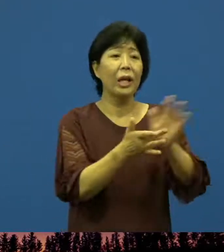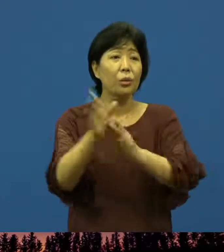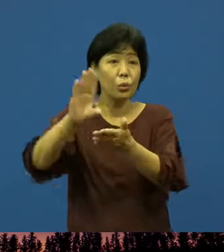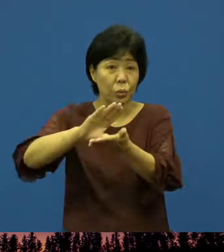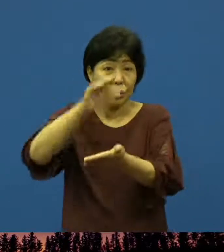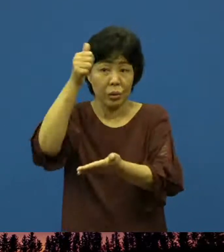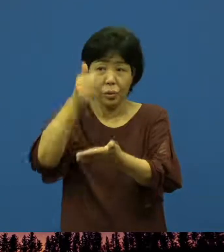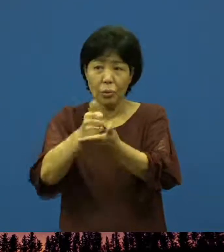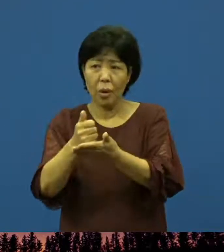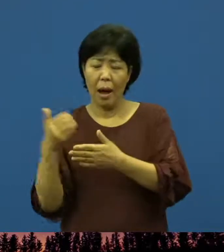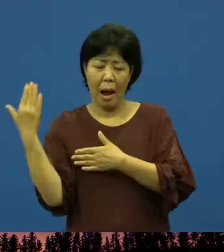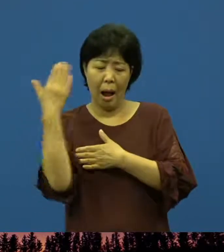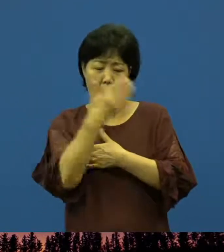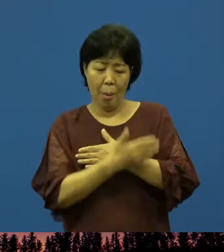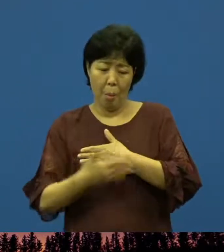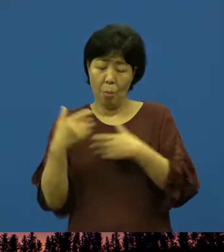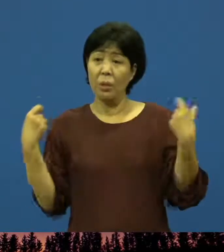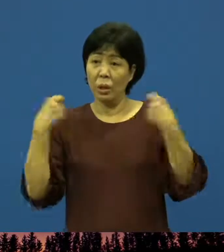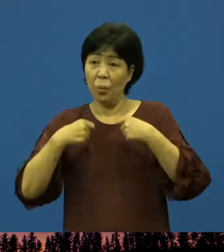것을 부인하는 사람들이었습니다.